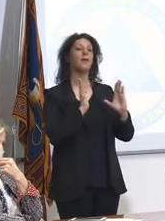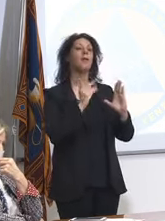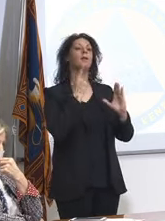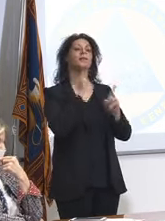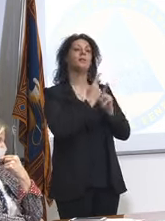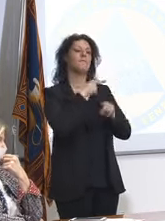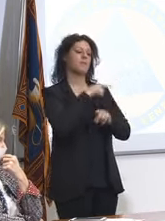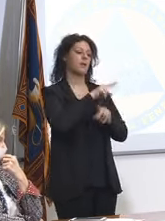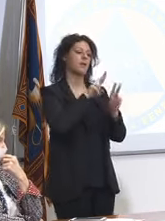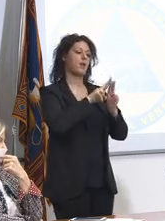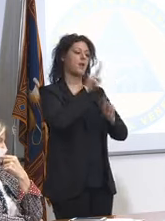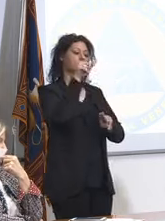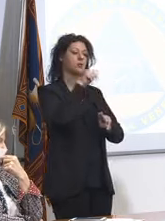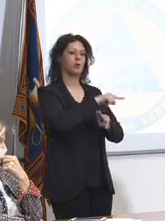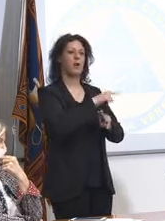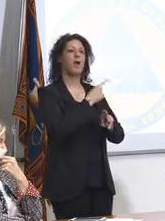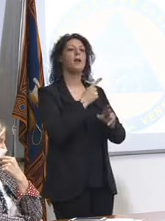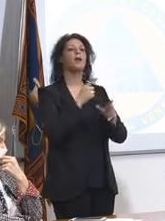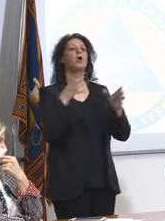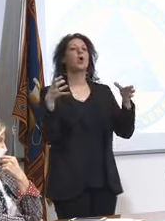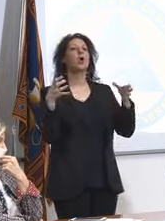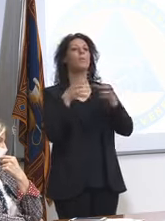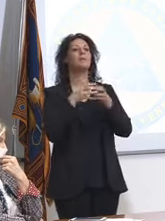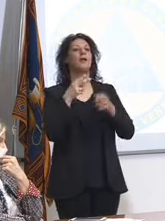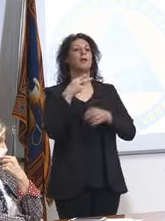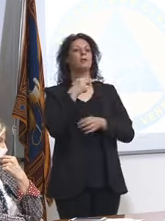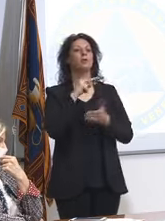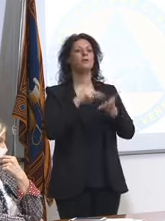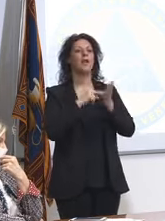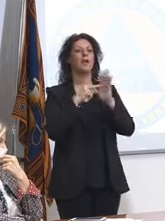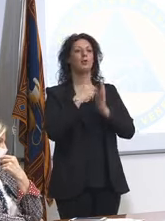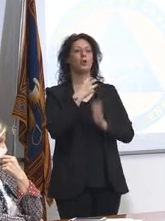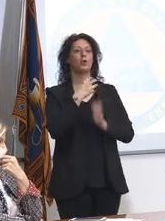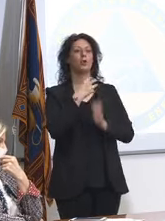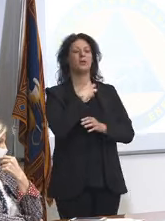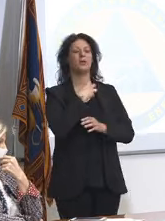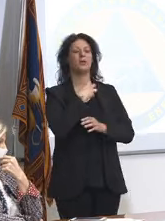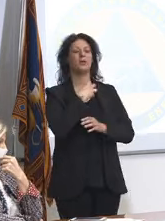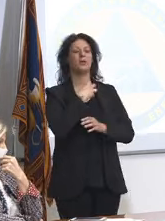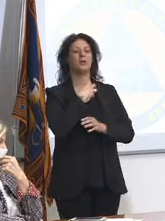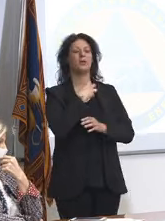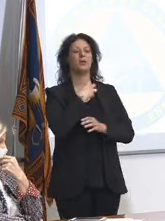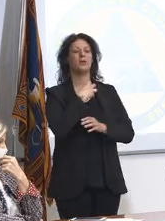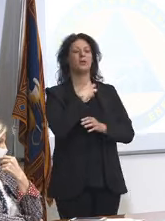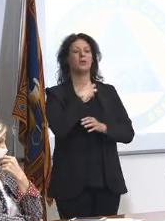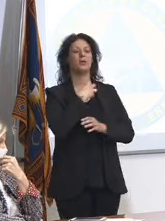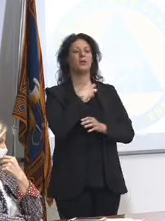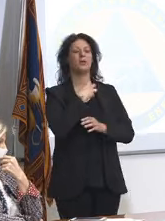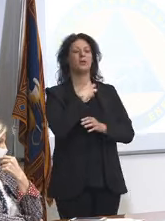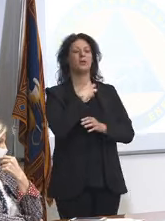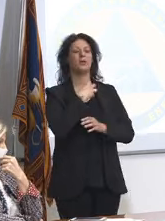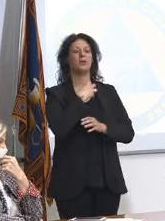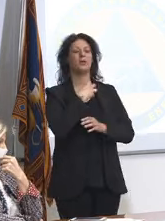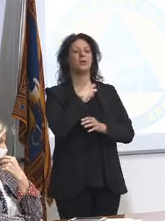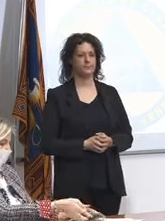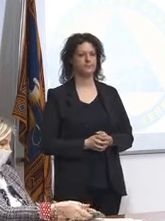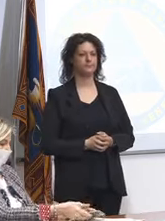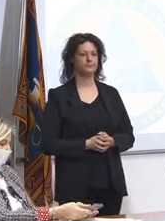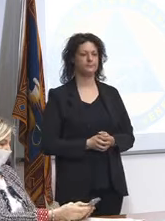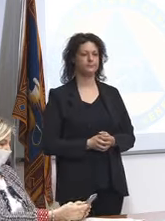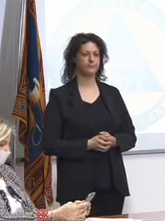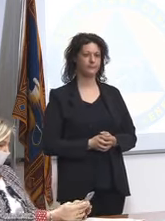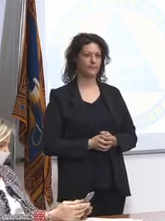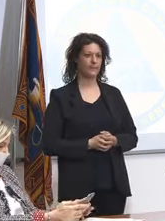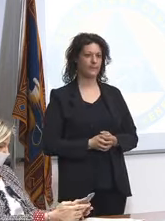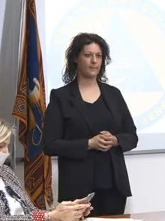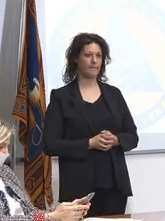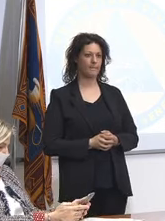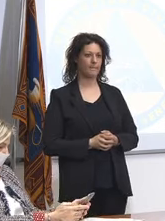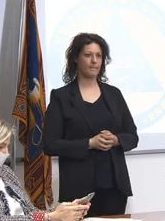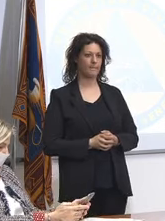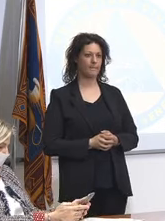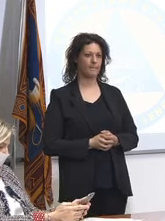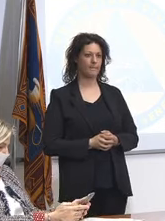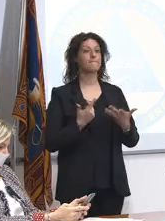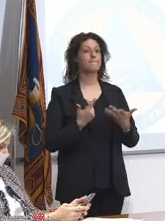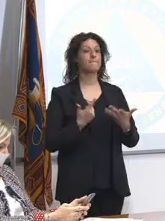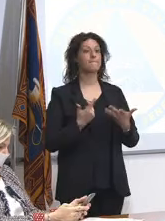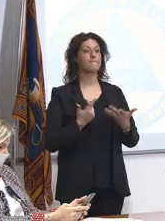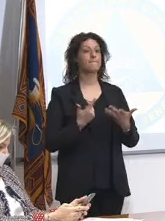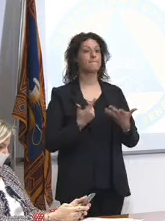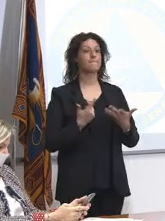nazionale dal Comitato Tecnico Scientifico, dall'Istituto Superiore della Sanità, da quello che è. Sempre il 1 giugno,